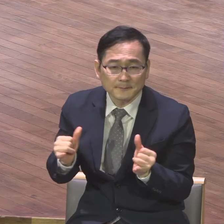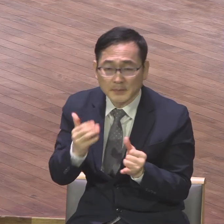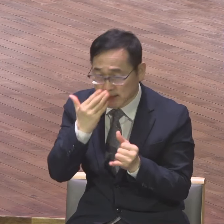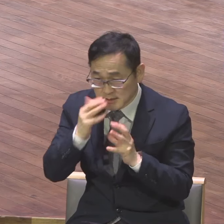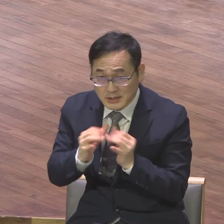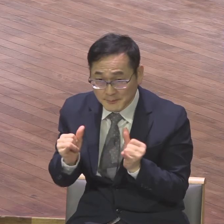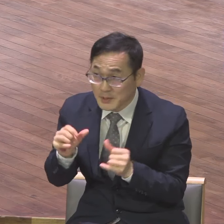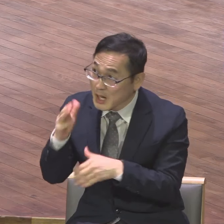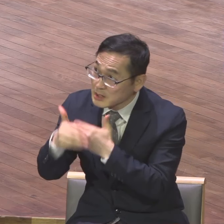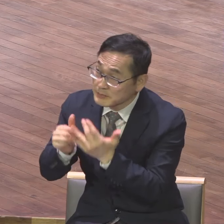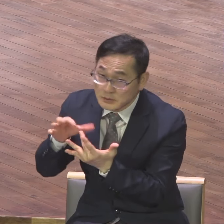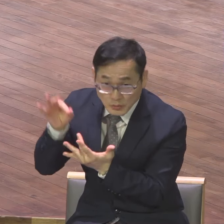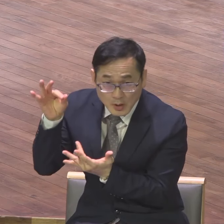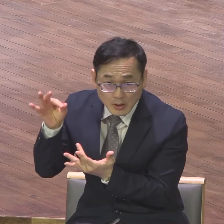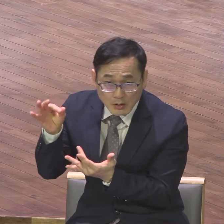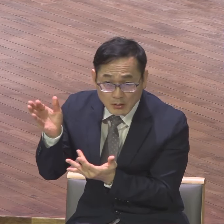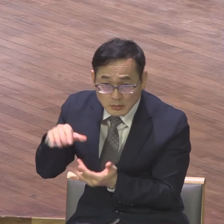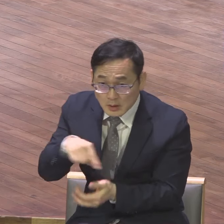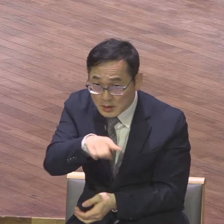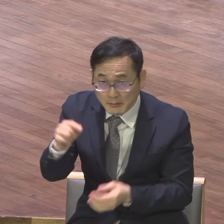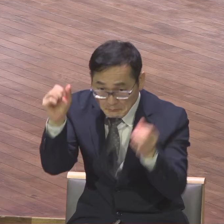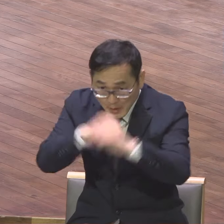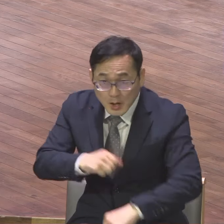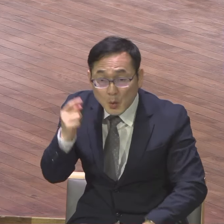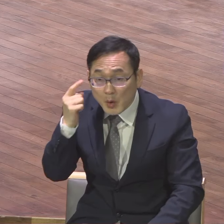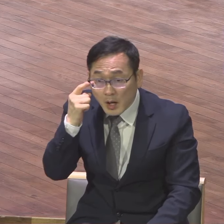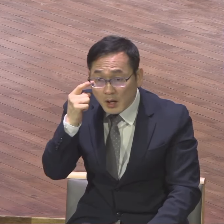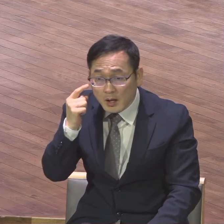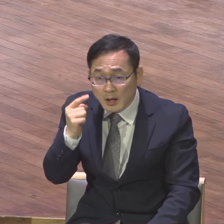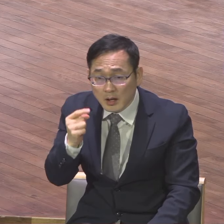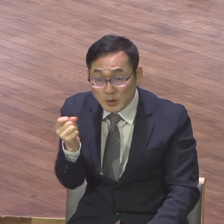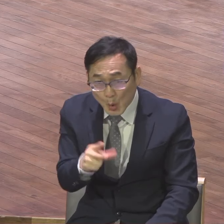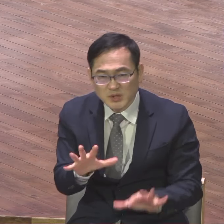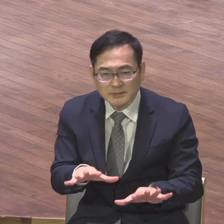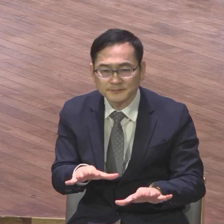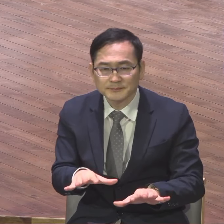그러냐고요. 놀라운 사실은 지금까지도